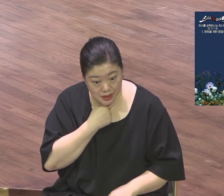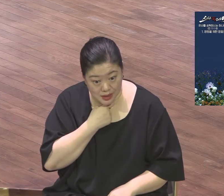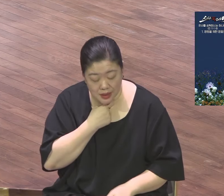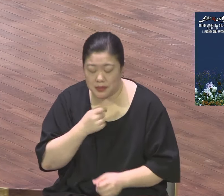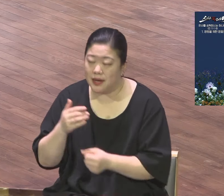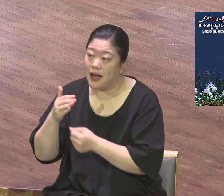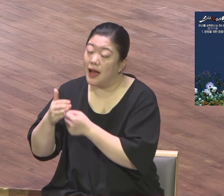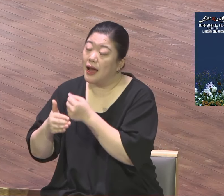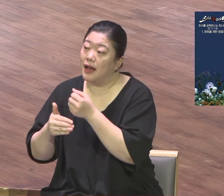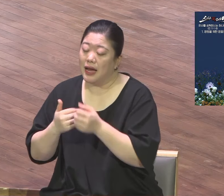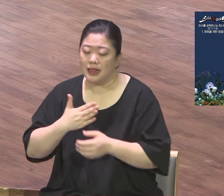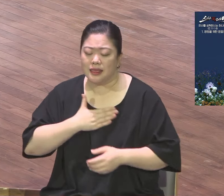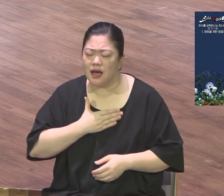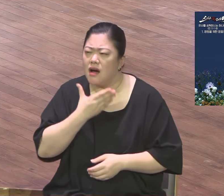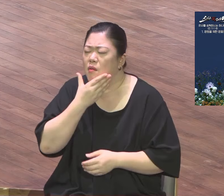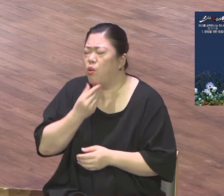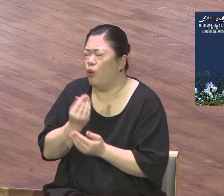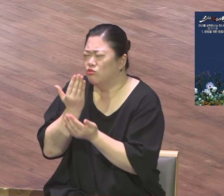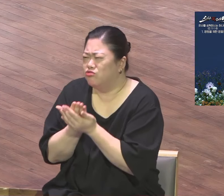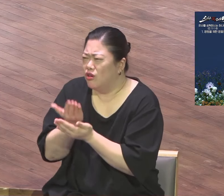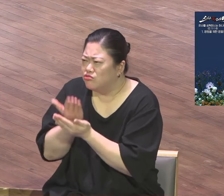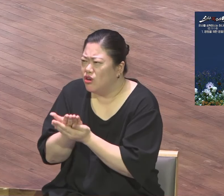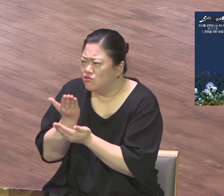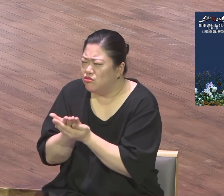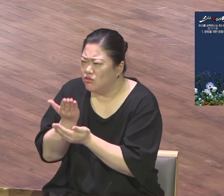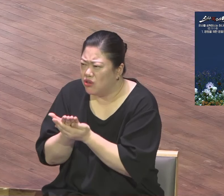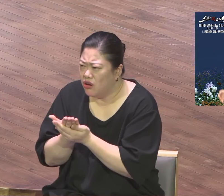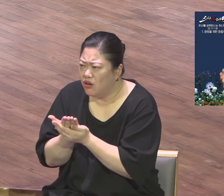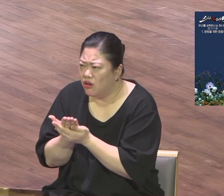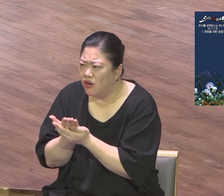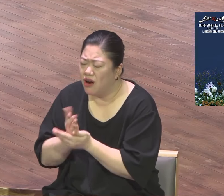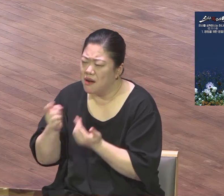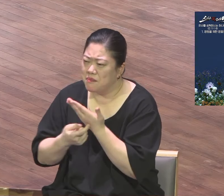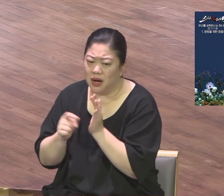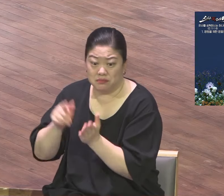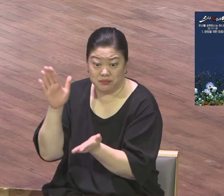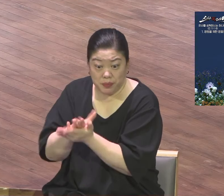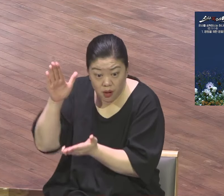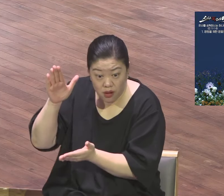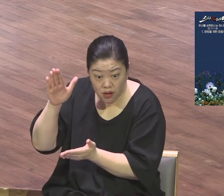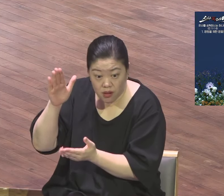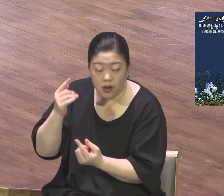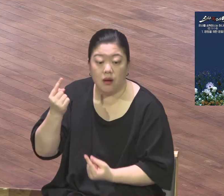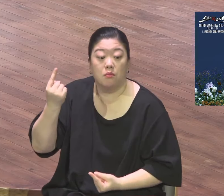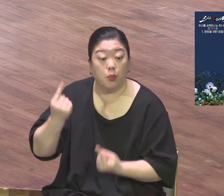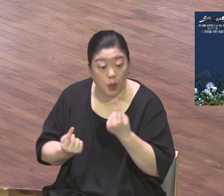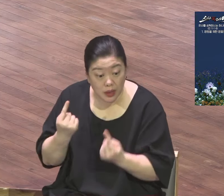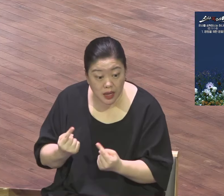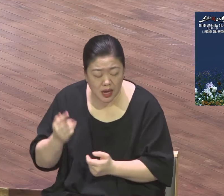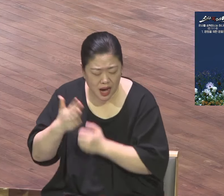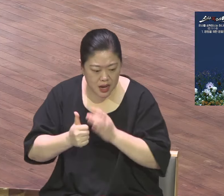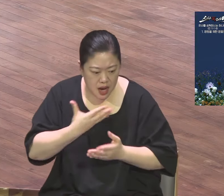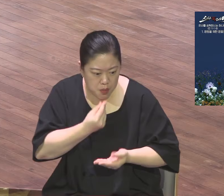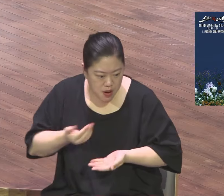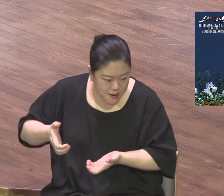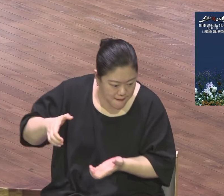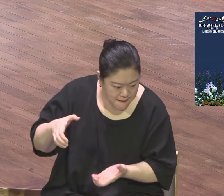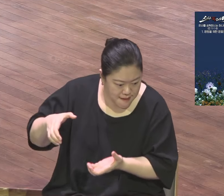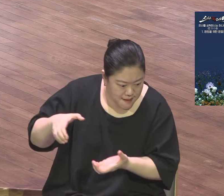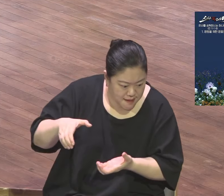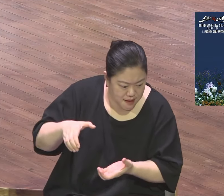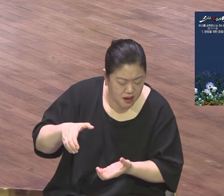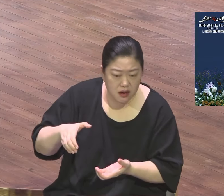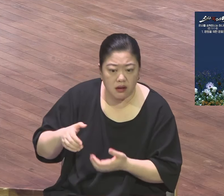하나님의 열망이 더 크다 그랬어요. 아시겠어요? 하나님이 여러분 축복하려고 하는 열망이 우리가 받으려고 하는 열망보다